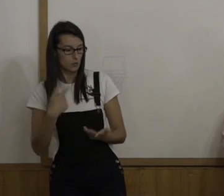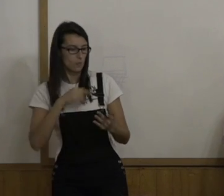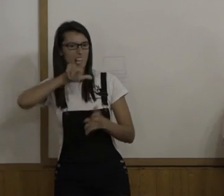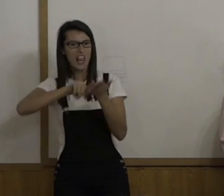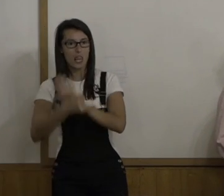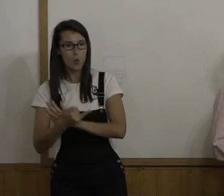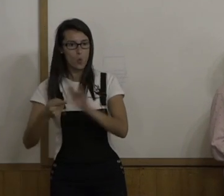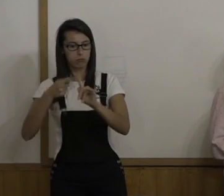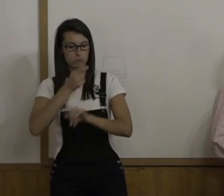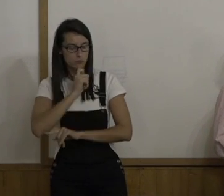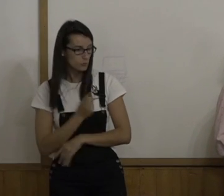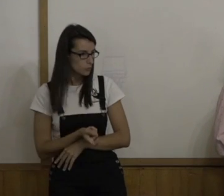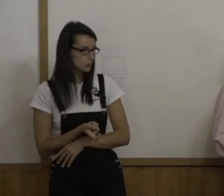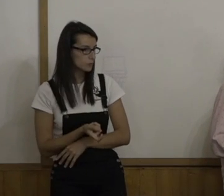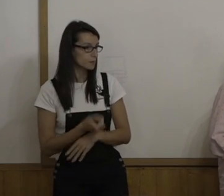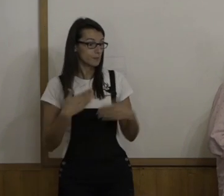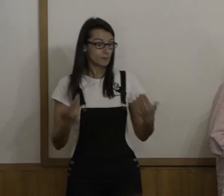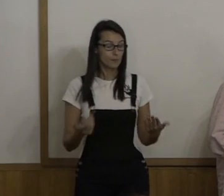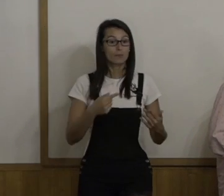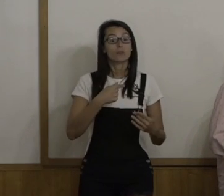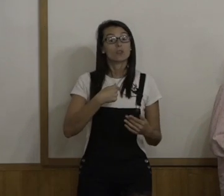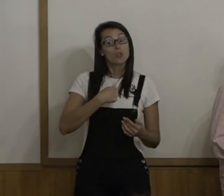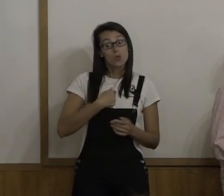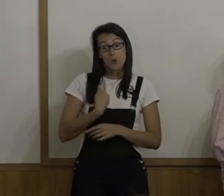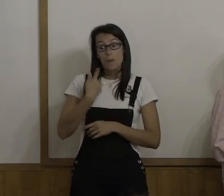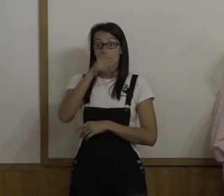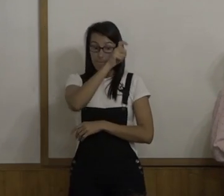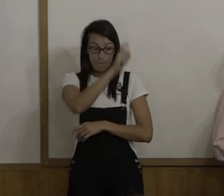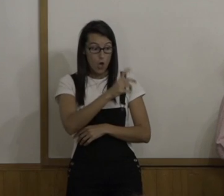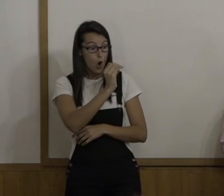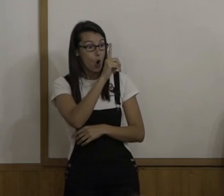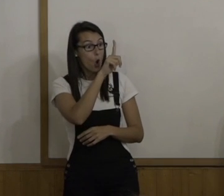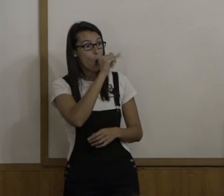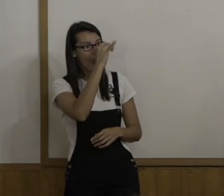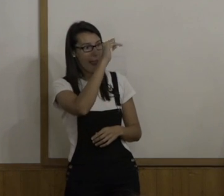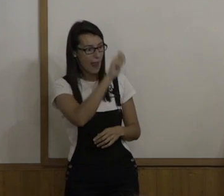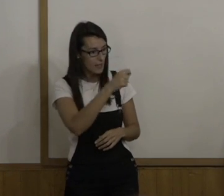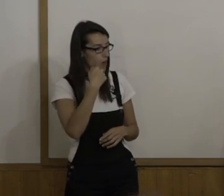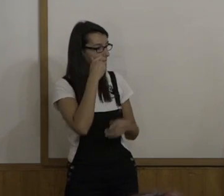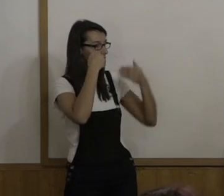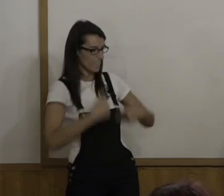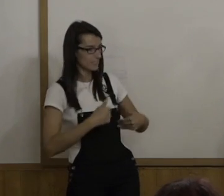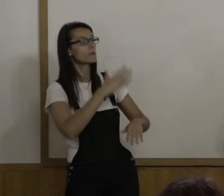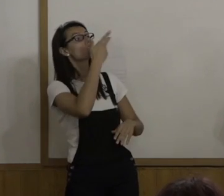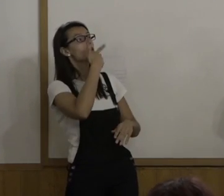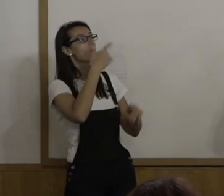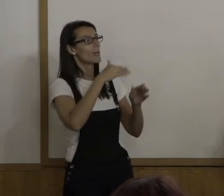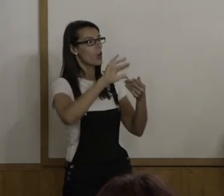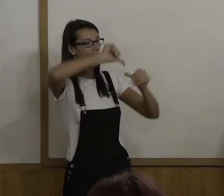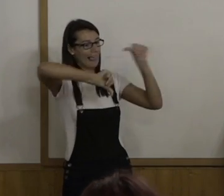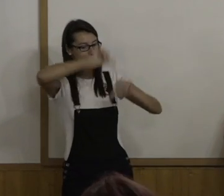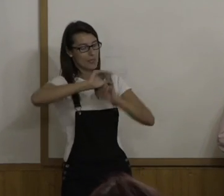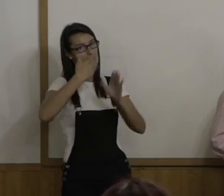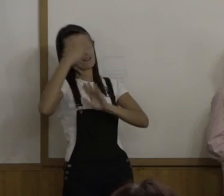lenguaje. Bueno, pues yo sí que he conocido a Olaya físicamente, o sea, físicamente hoy, pero químicamente antes,